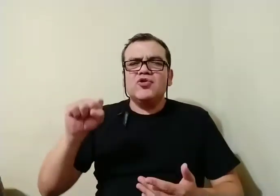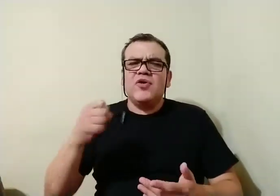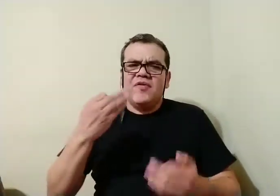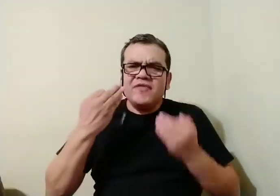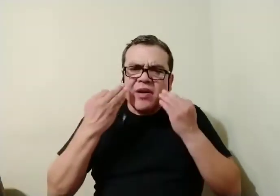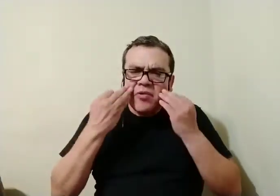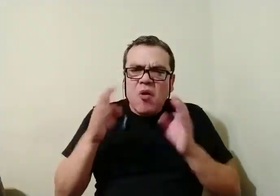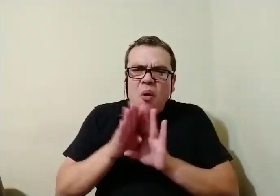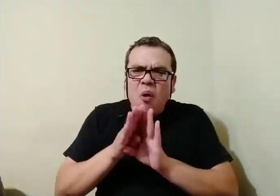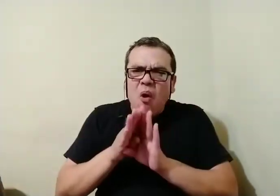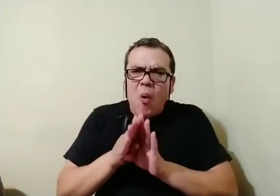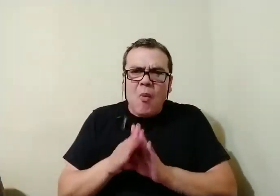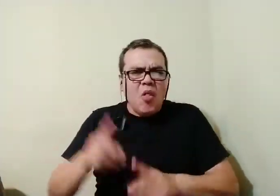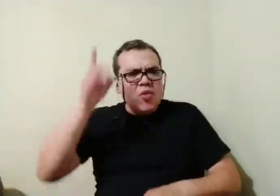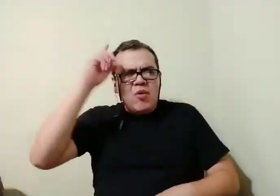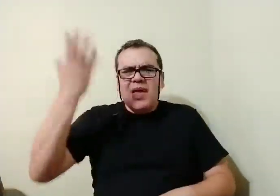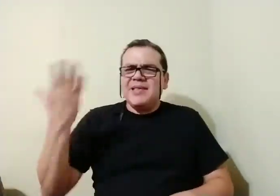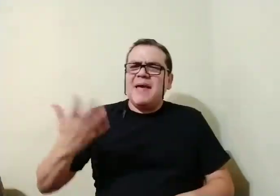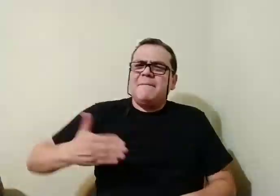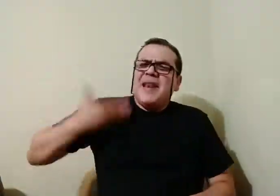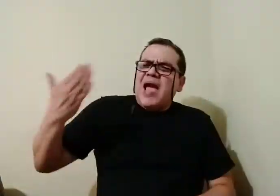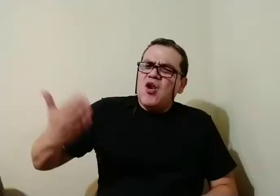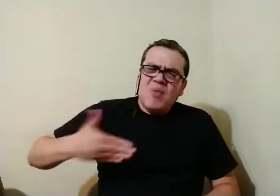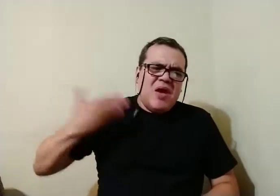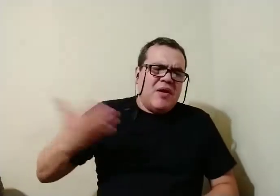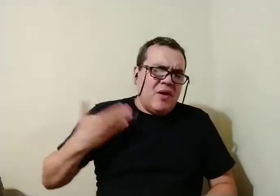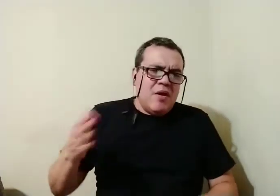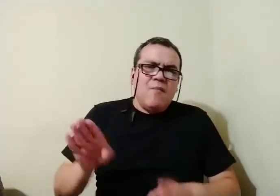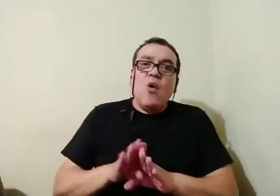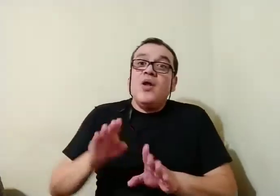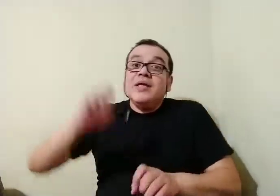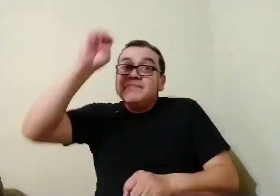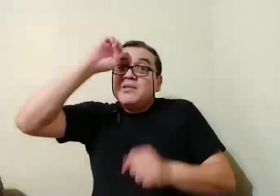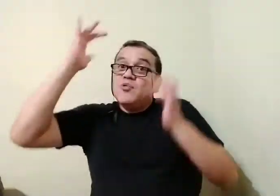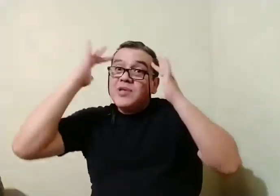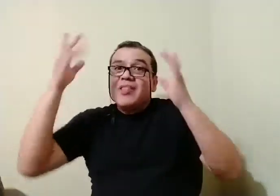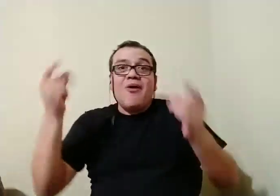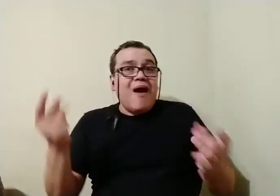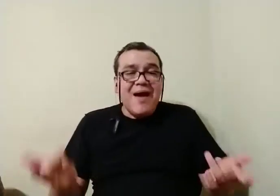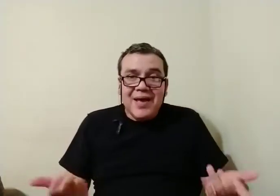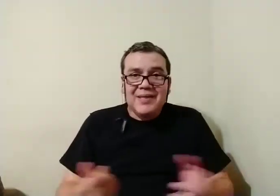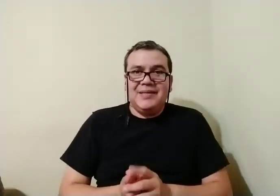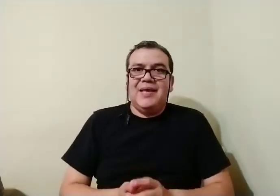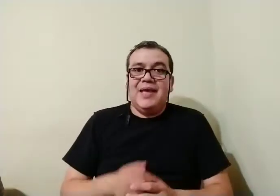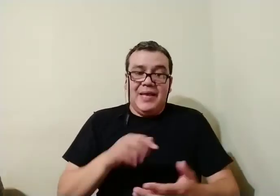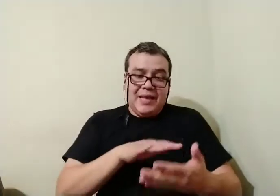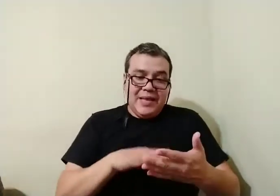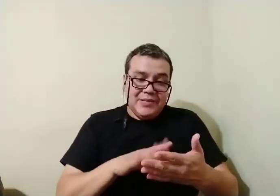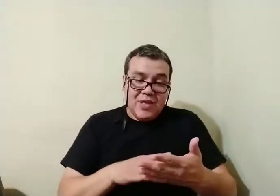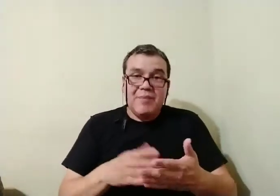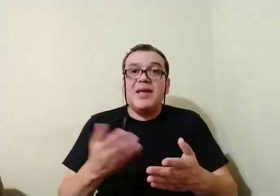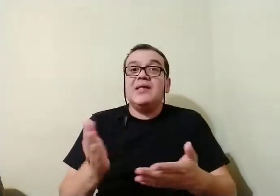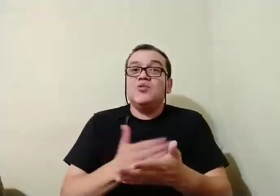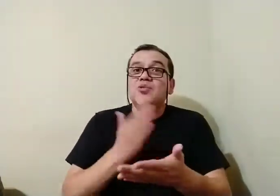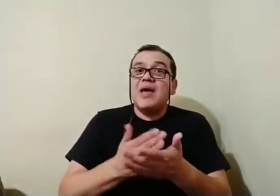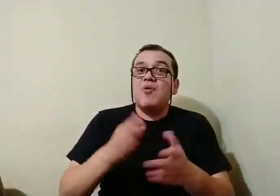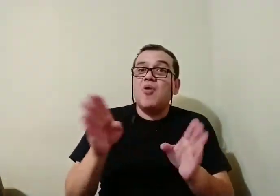Es un estudio del triunfo del Evangelio sobre los prejuicios culturales de ese tiempo.